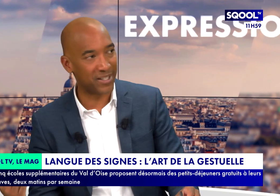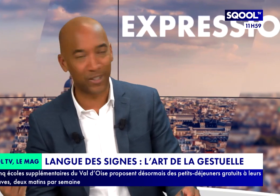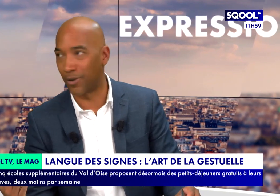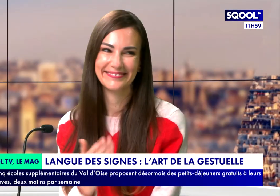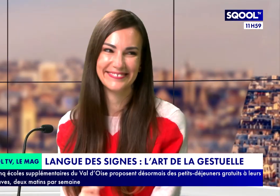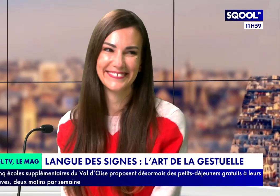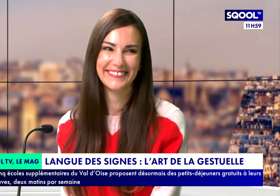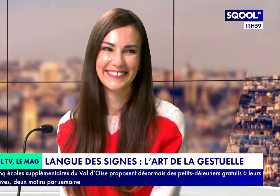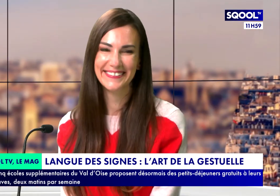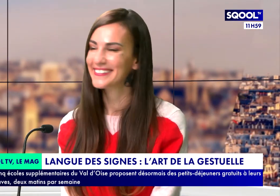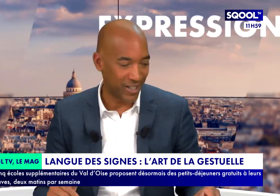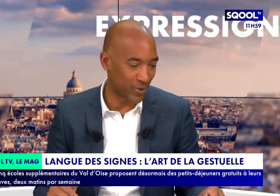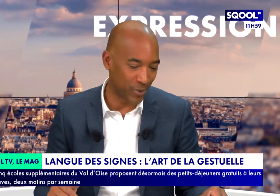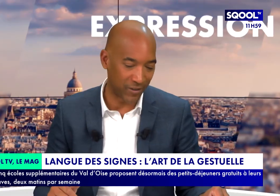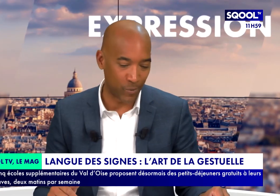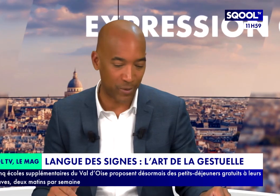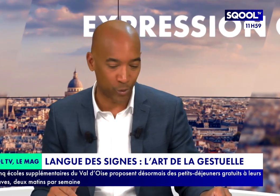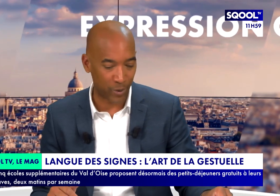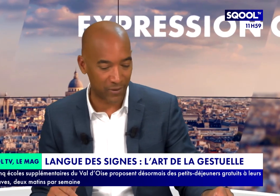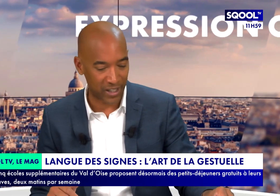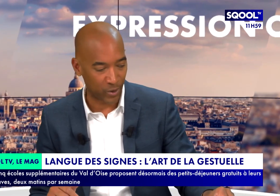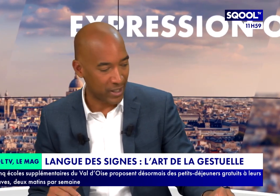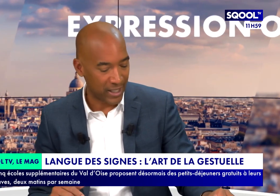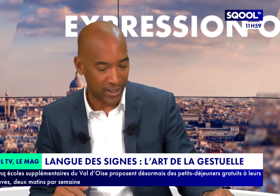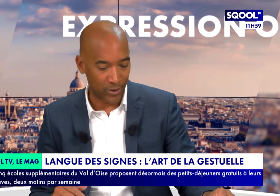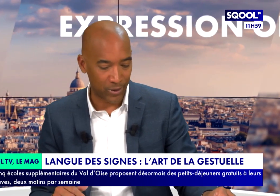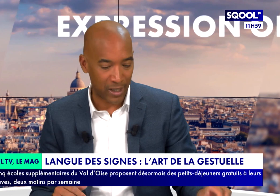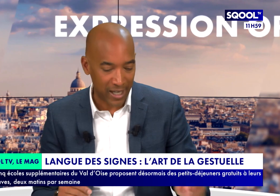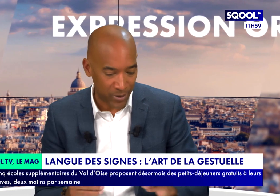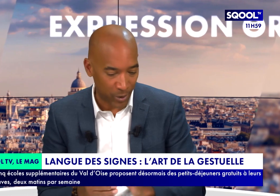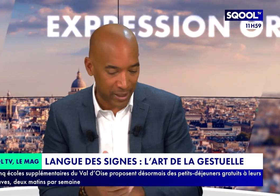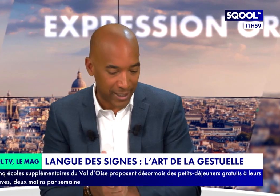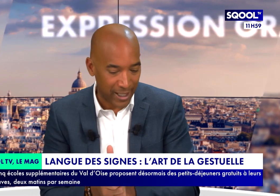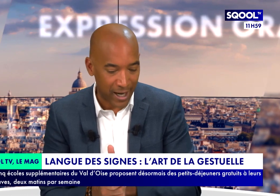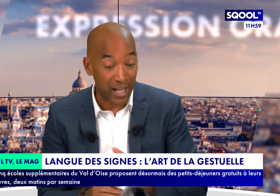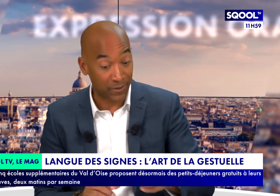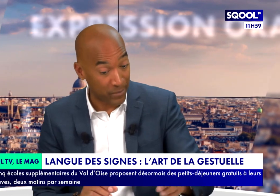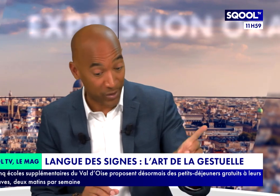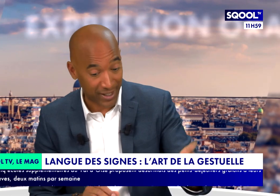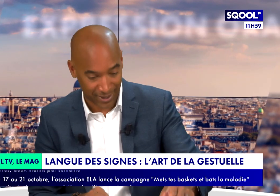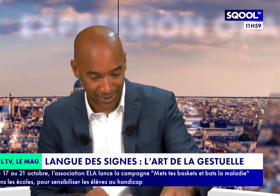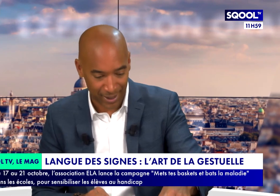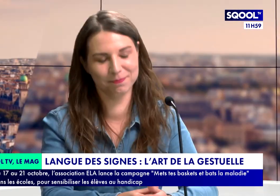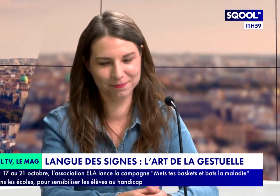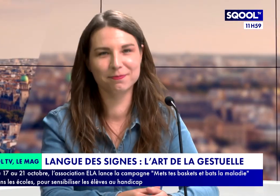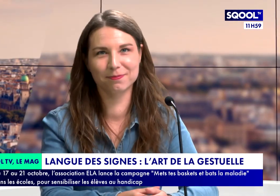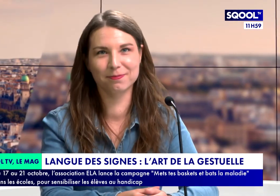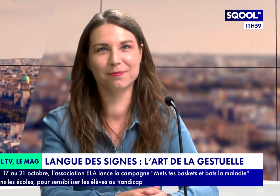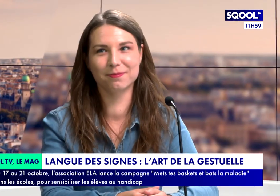d'être venu nous voir aujourd'hui dans School TV Le Mag pour nous parler, effectivement, de la surdité. Clara Adfam Bionic, très bon, accompagnante des parents